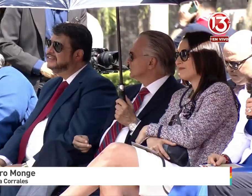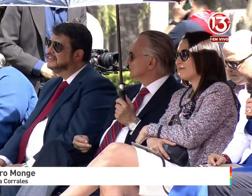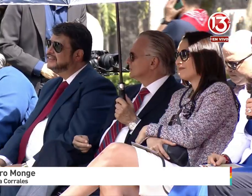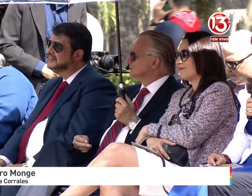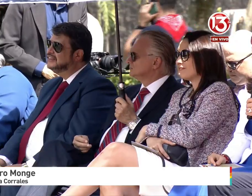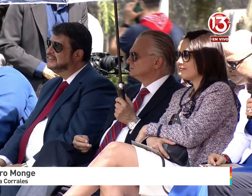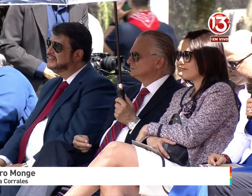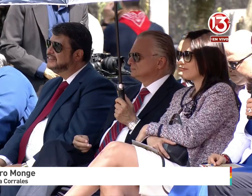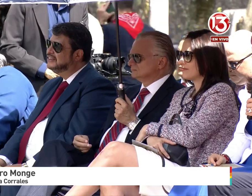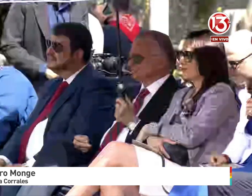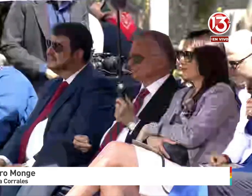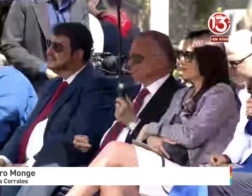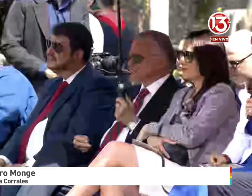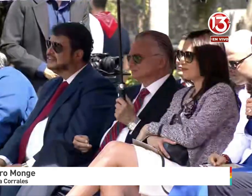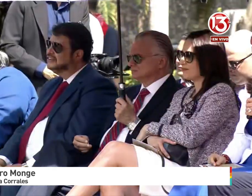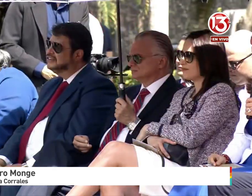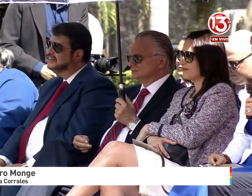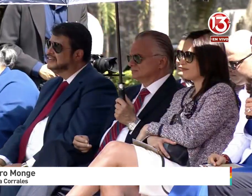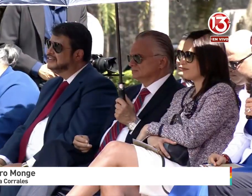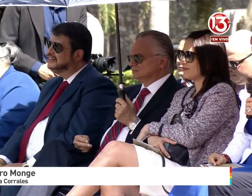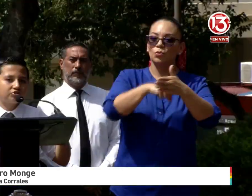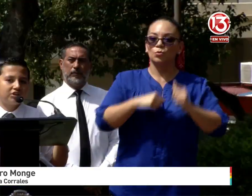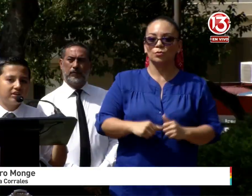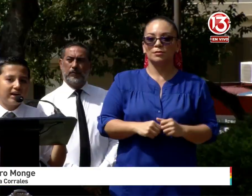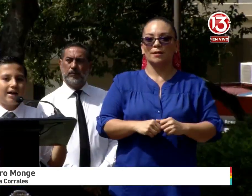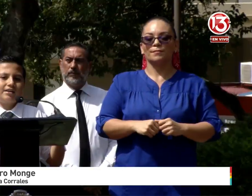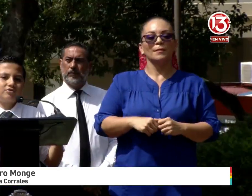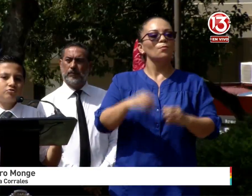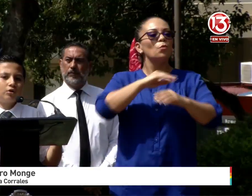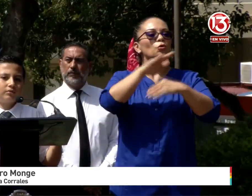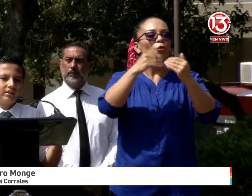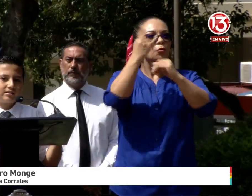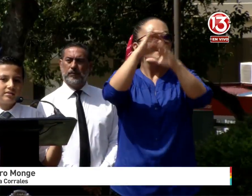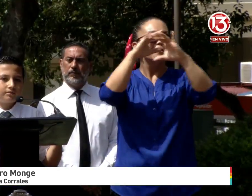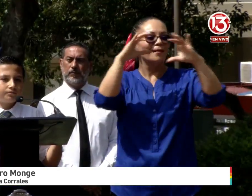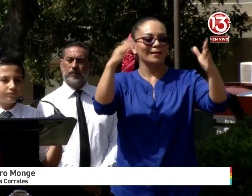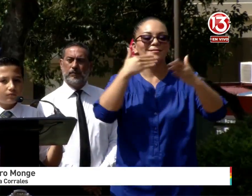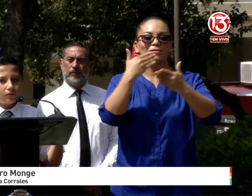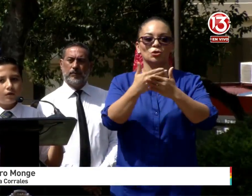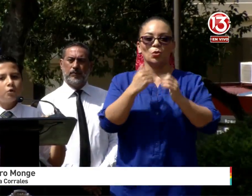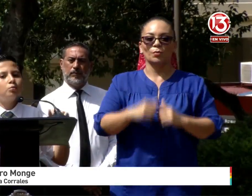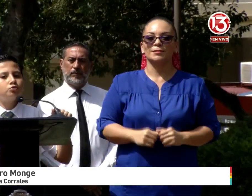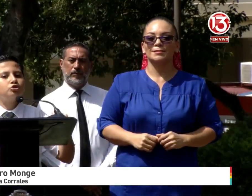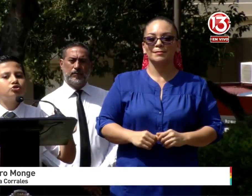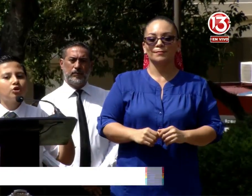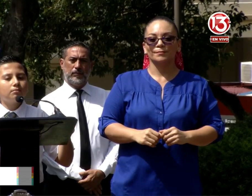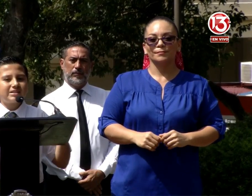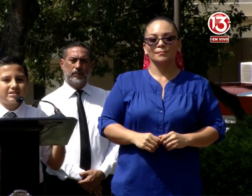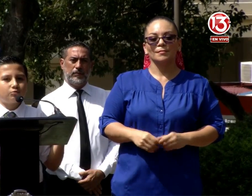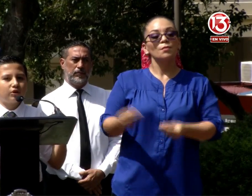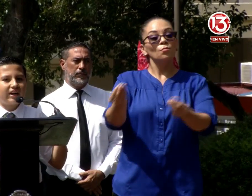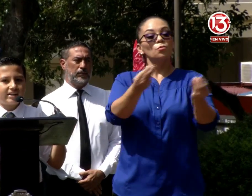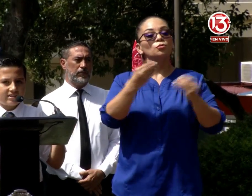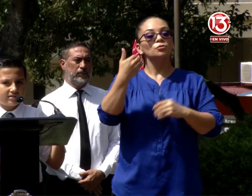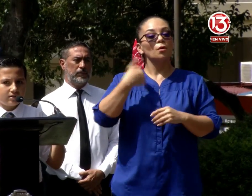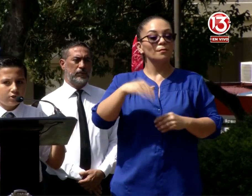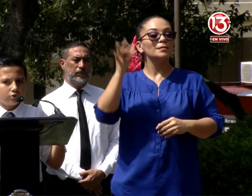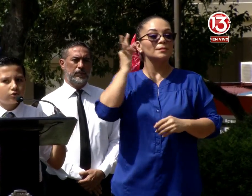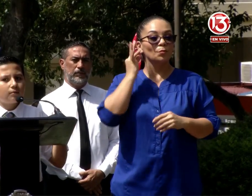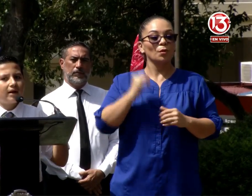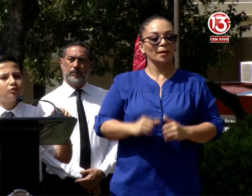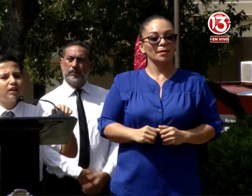la valentía y la lucha por los ideales nobles. Muchos hombres y